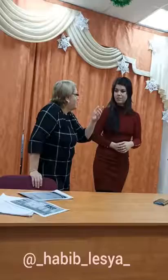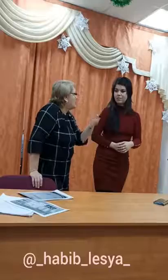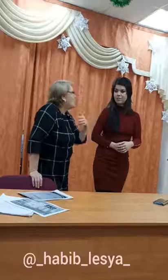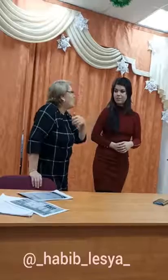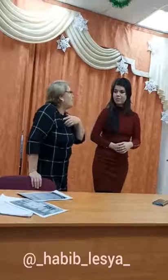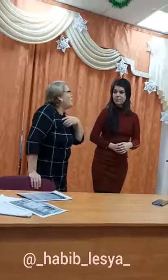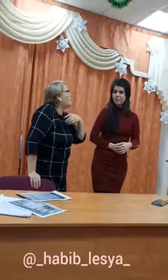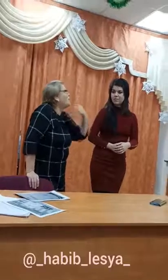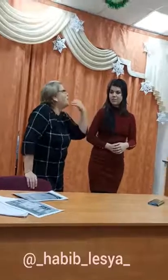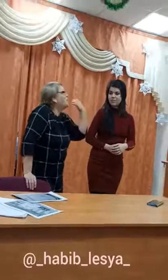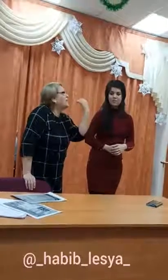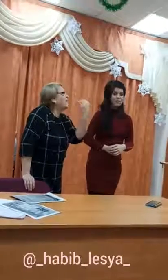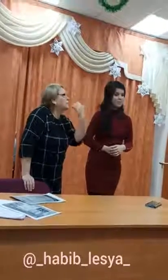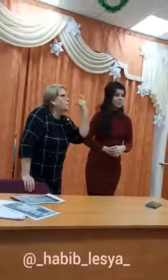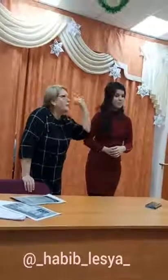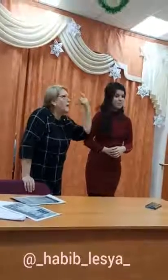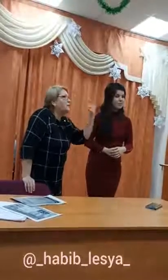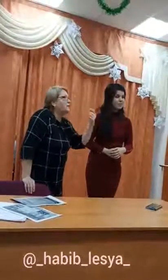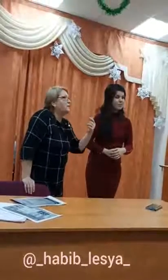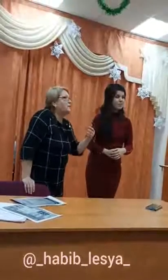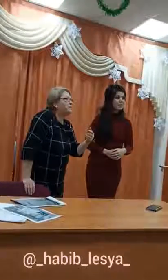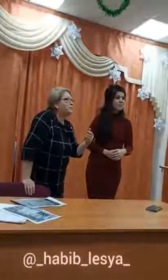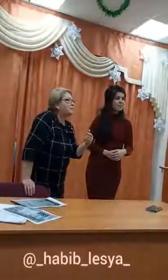ну, как по нашим понятиям,